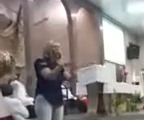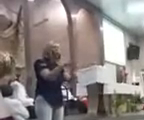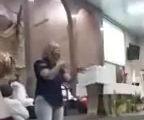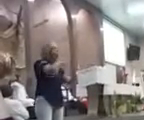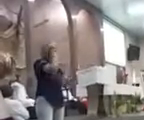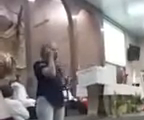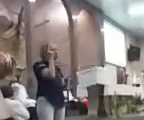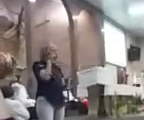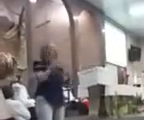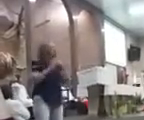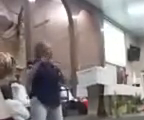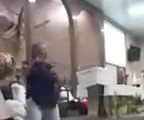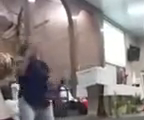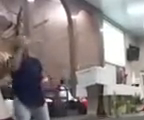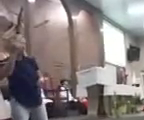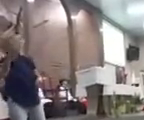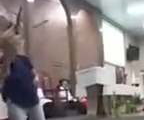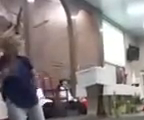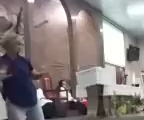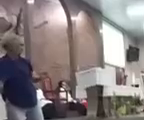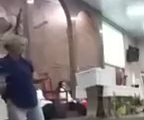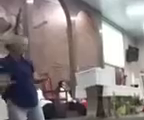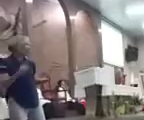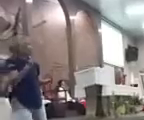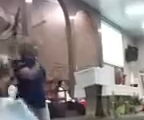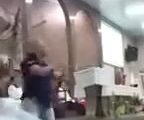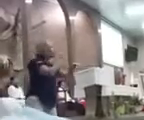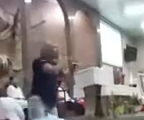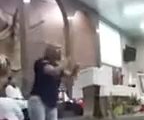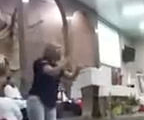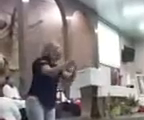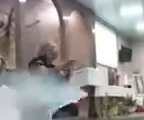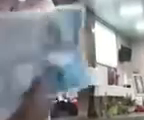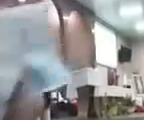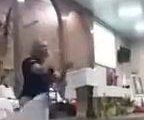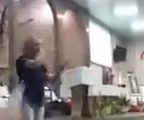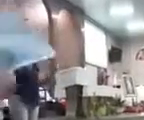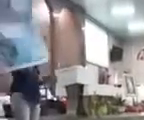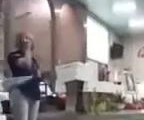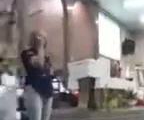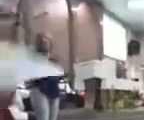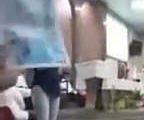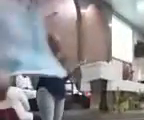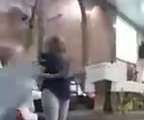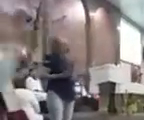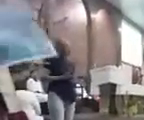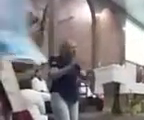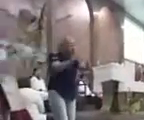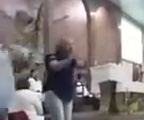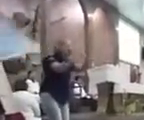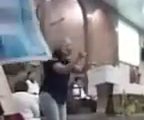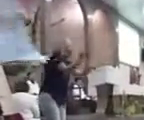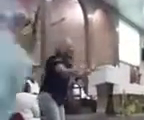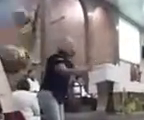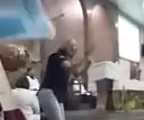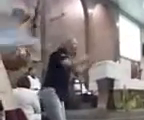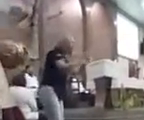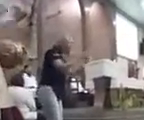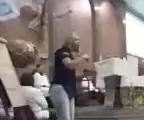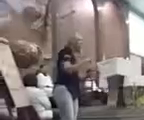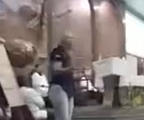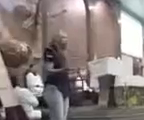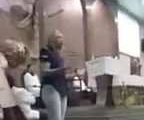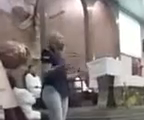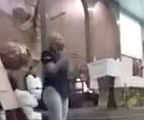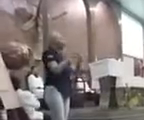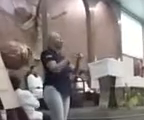sair convidando fulano, ciclano, beltrano, venham todos. Aqui demonstra que o